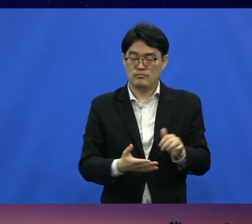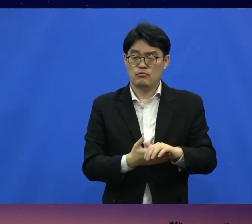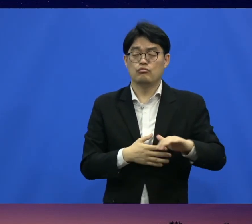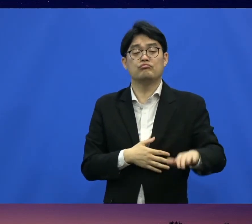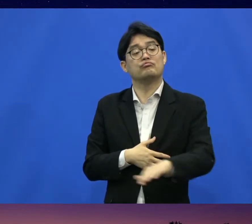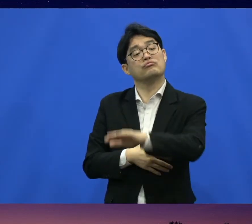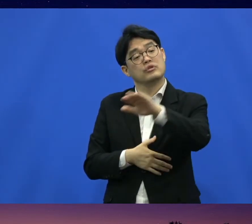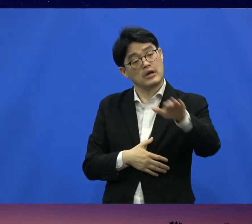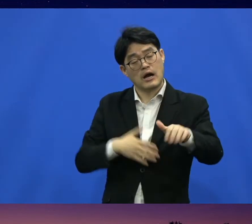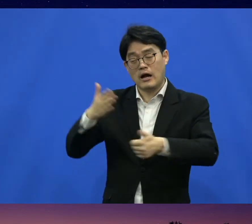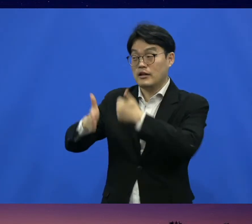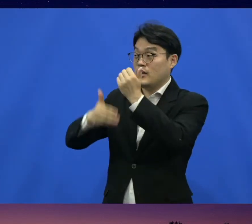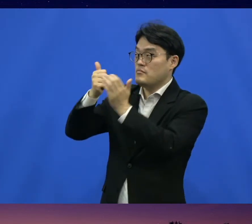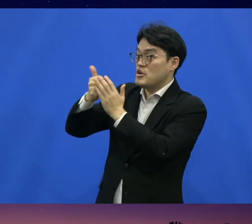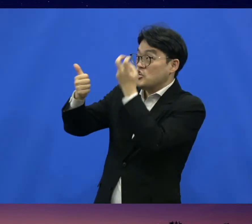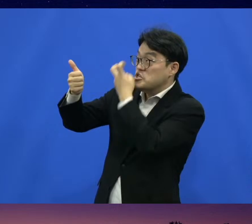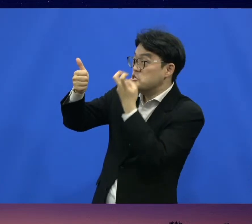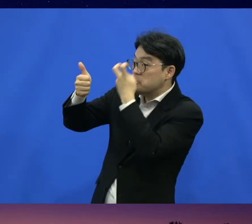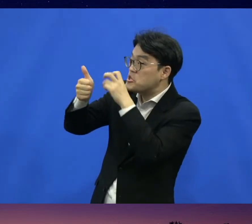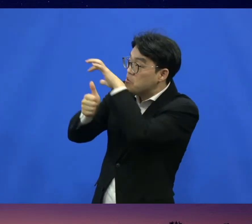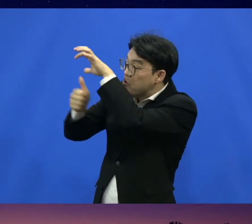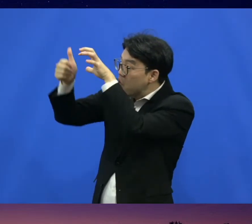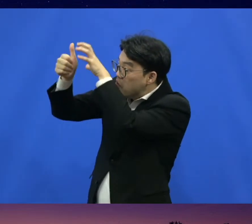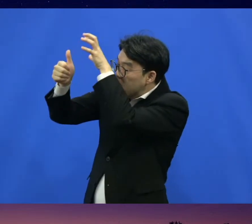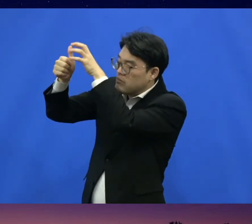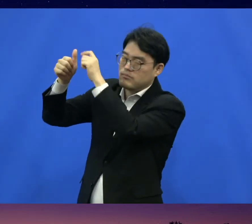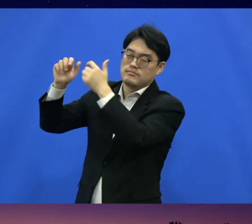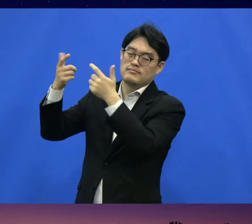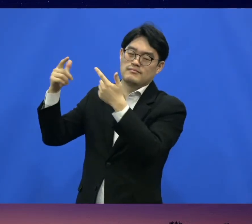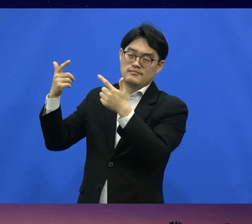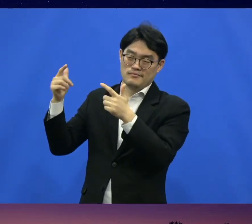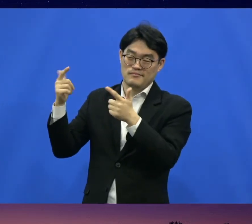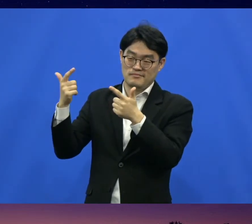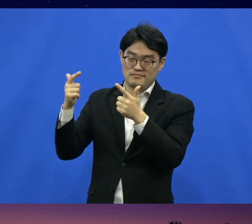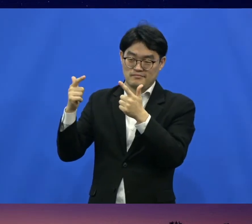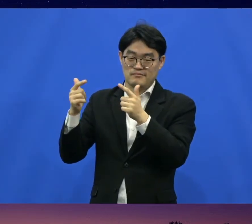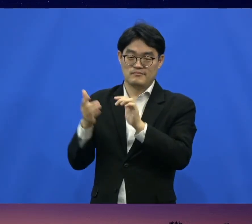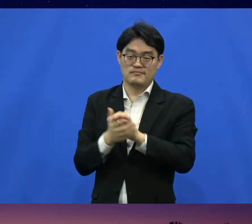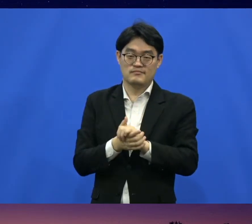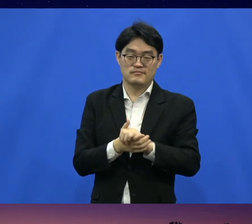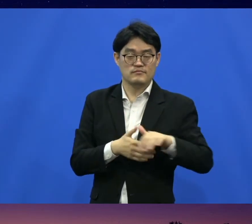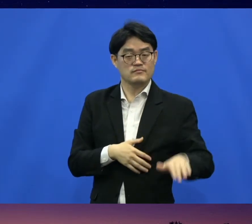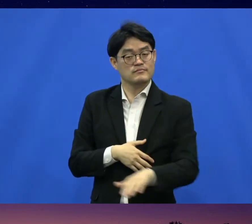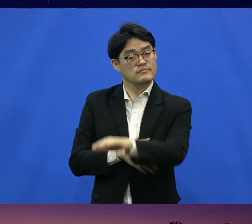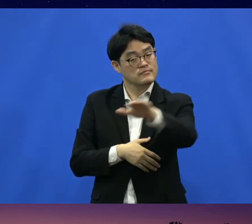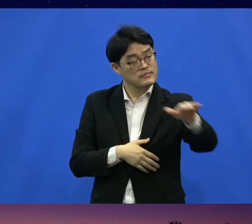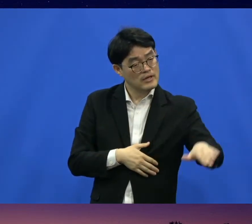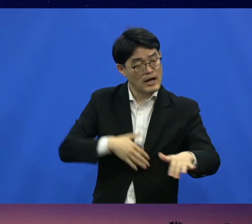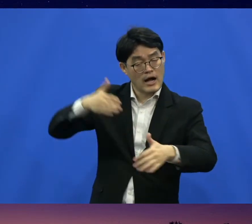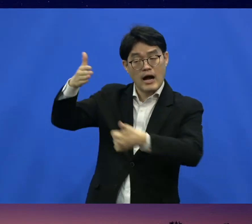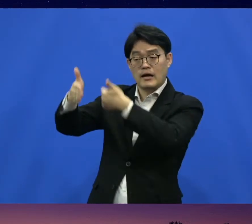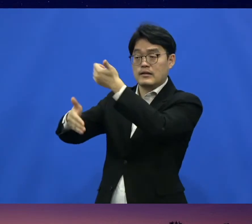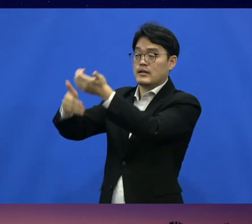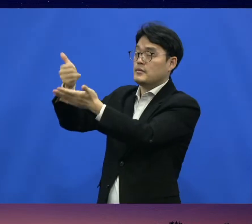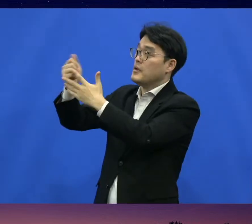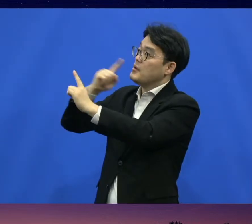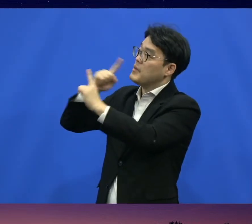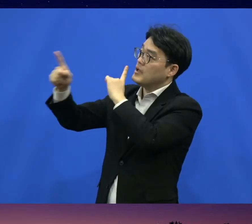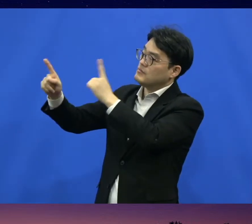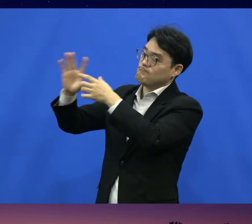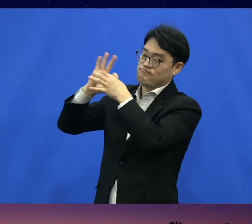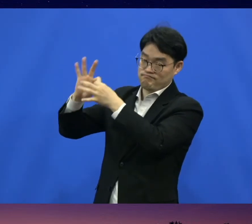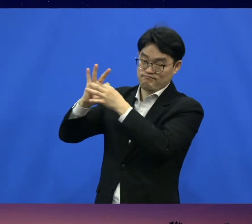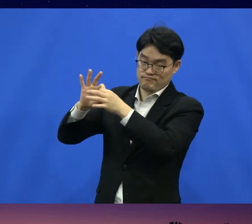돼요. 어떤 일을 할 때마다 우리는 그 일들 속에 하나님의 말씀을 통하여 그